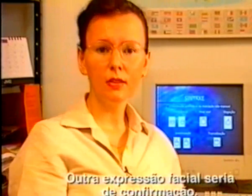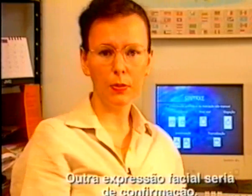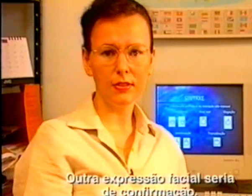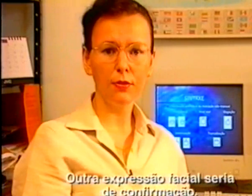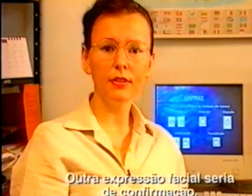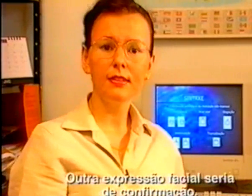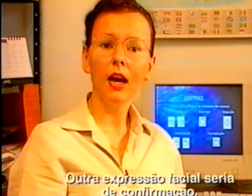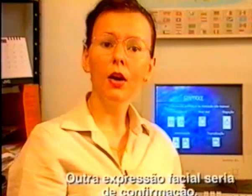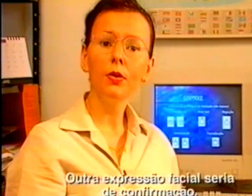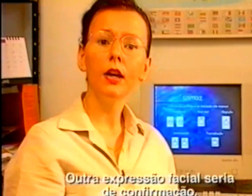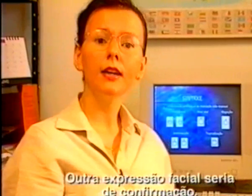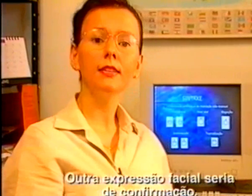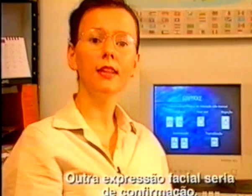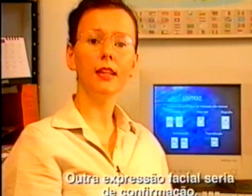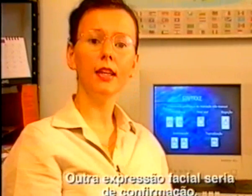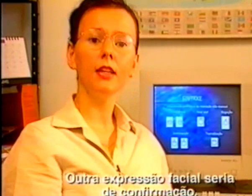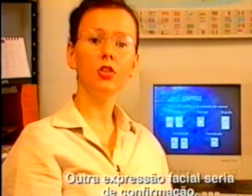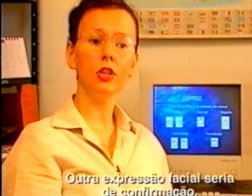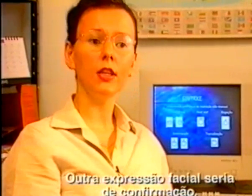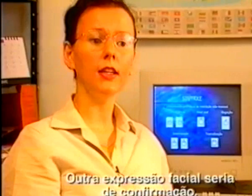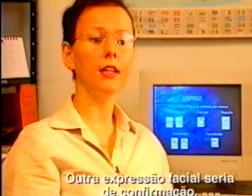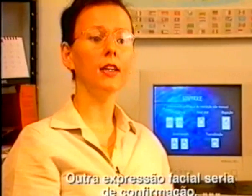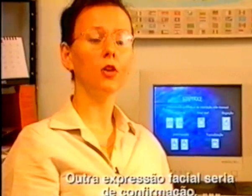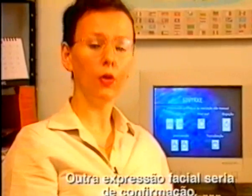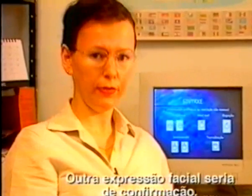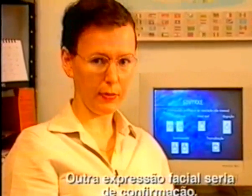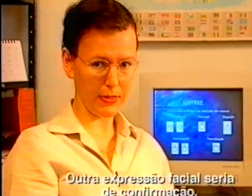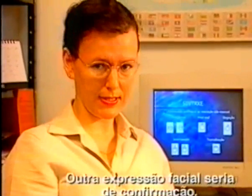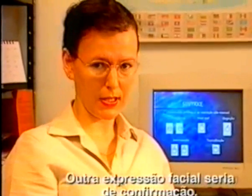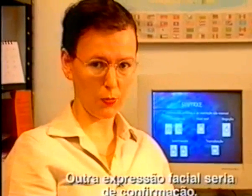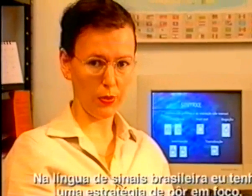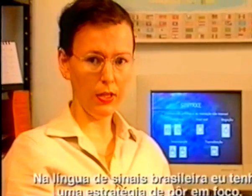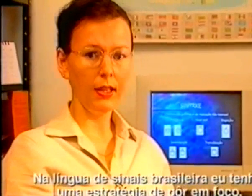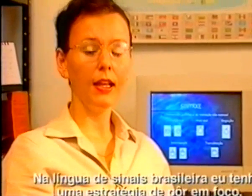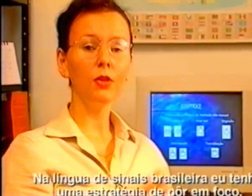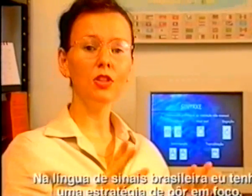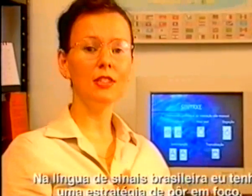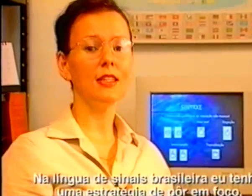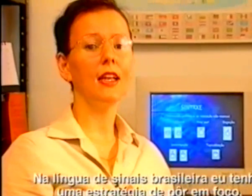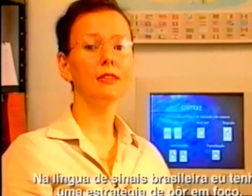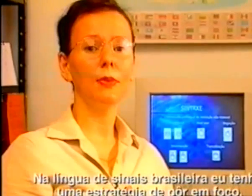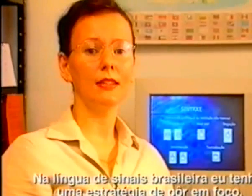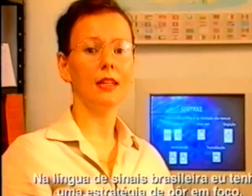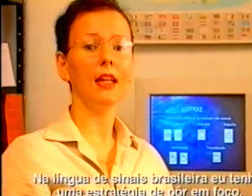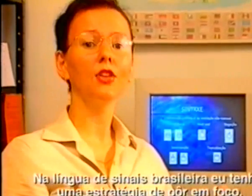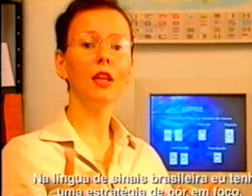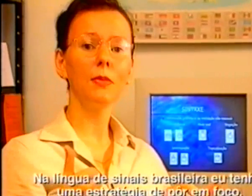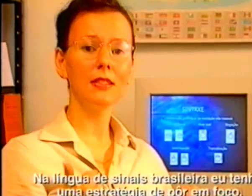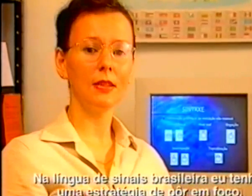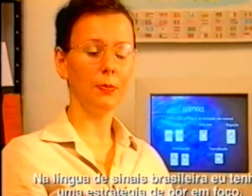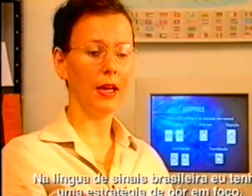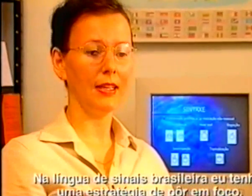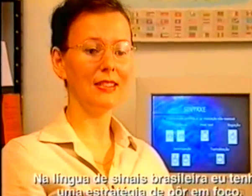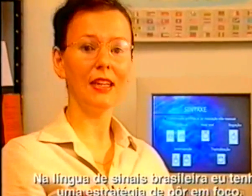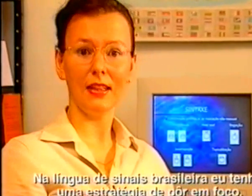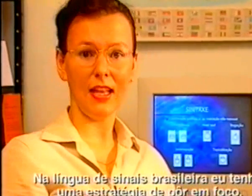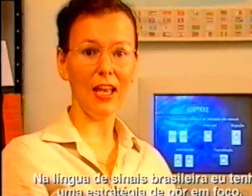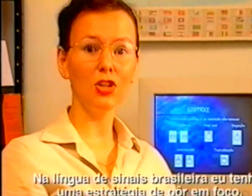Outra expressão facial seria de confirmação. Na língua de sinais brasileira, eu tenho uma